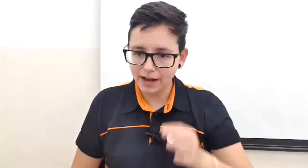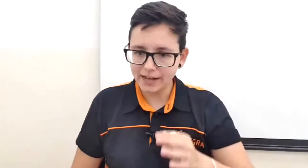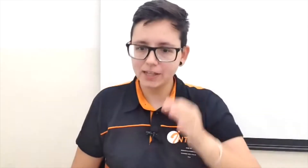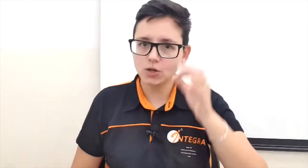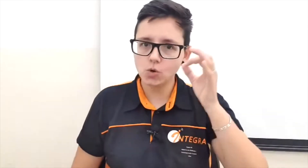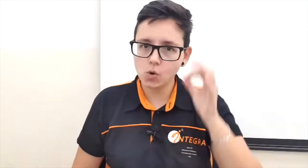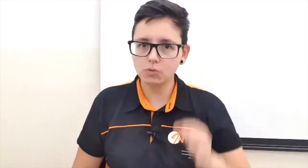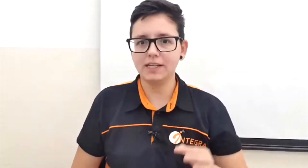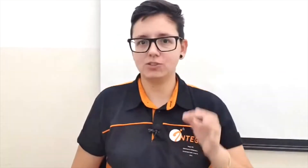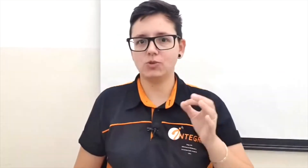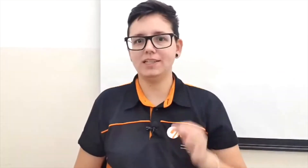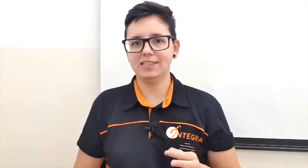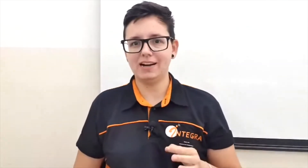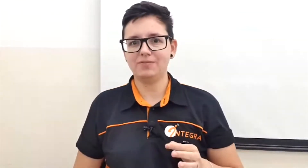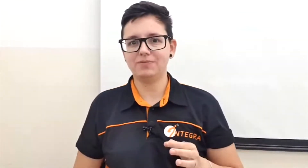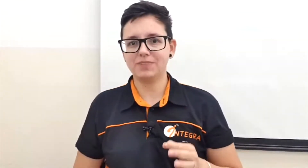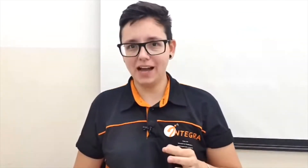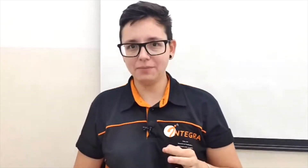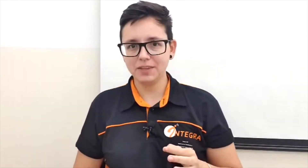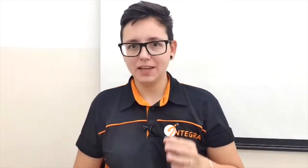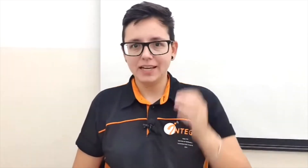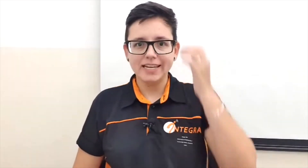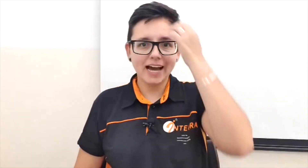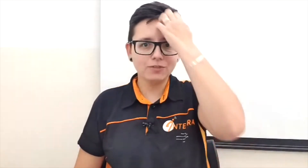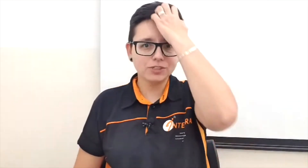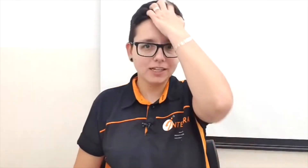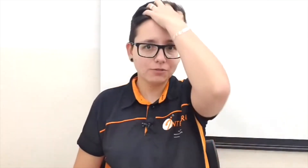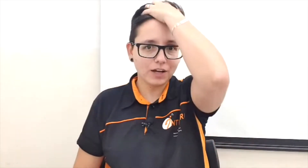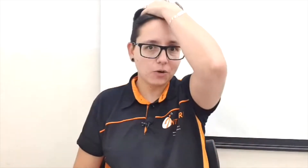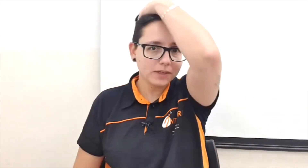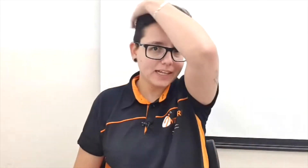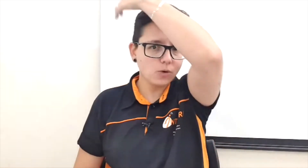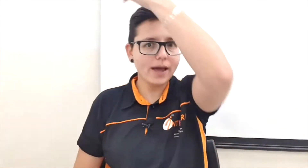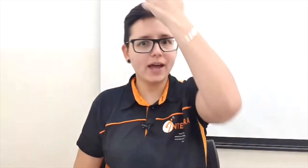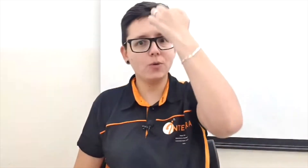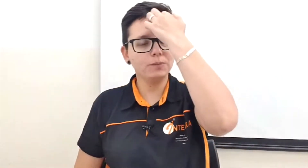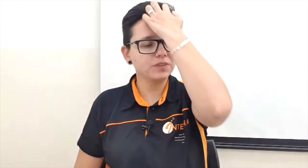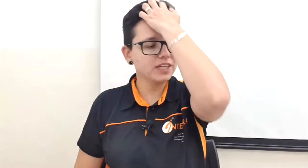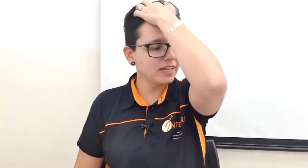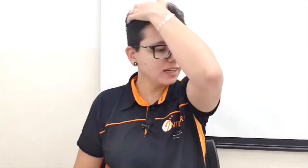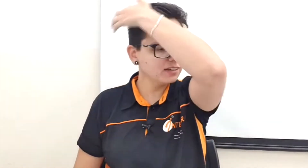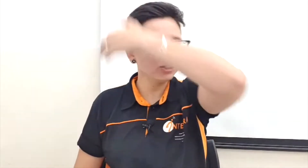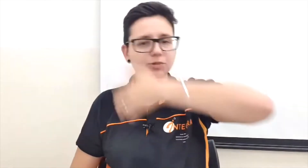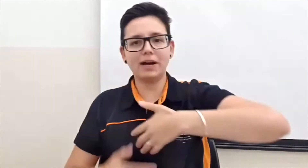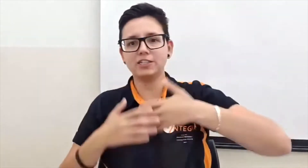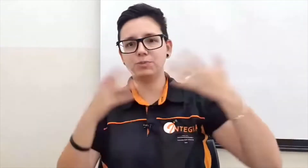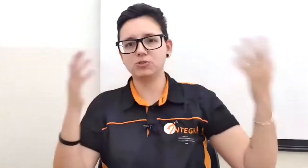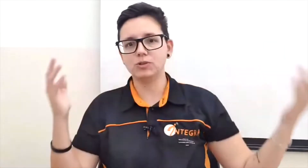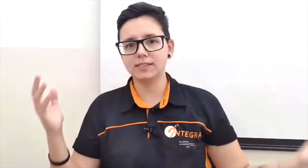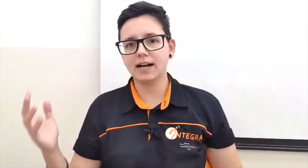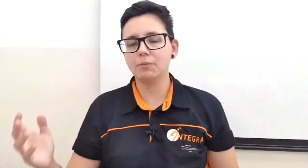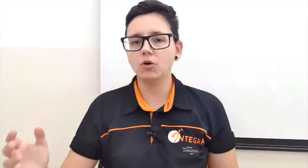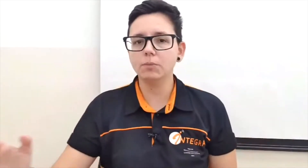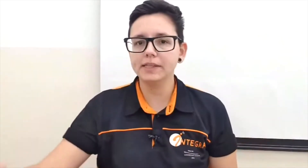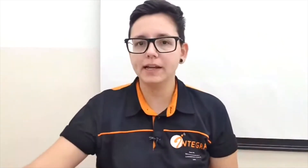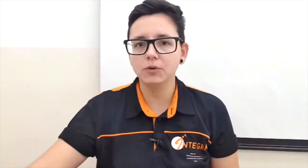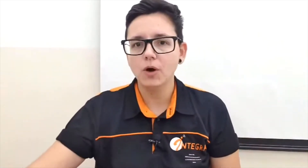vai contextualizar, tá? E aí você não vai cometer o erro que demais pessoas acabam cometendo